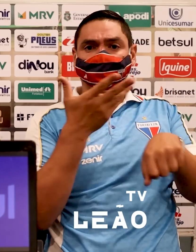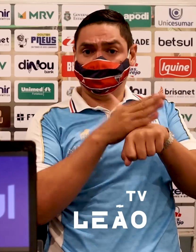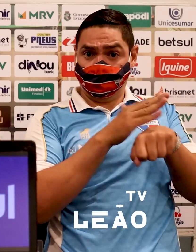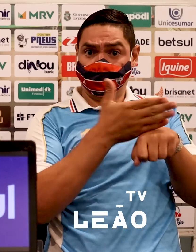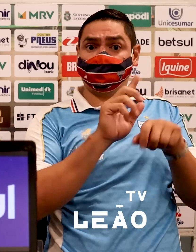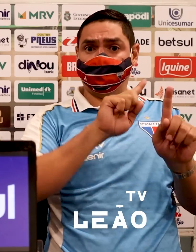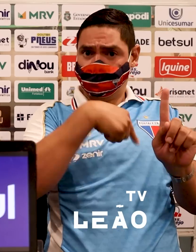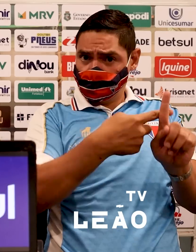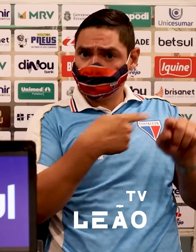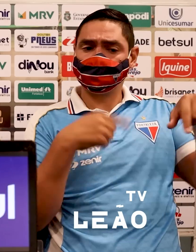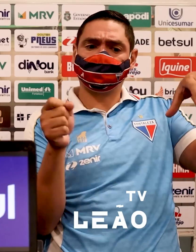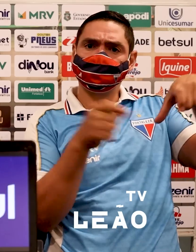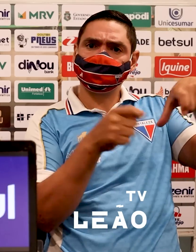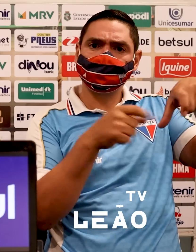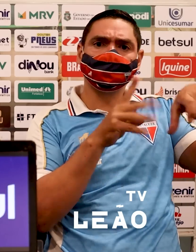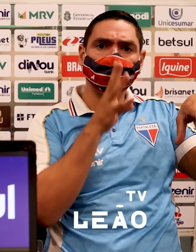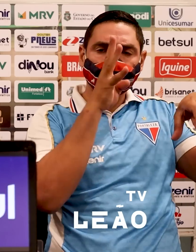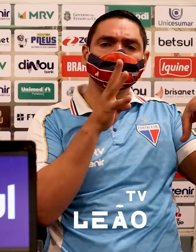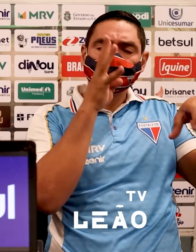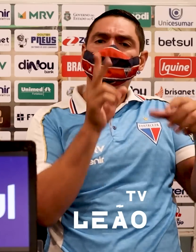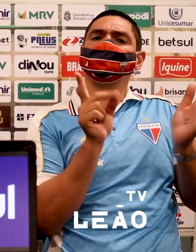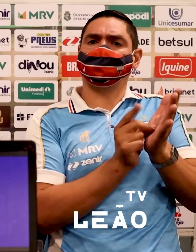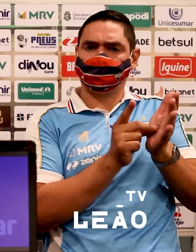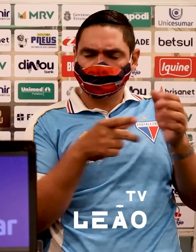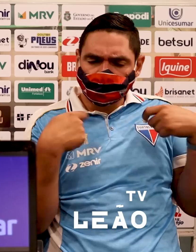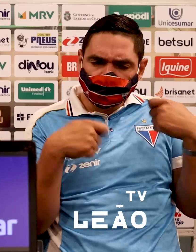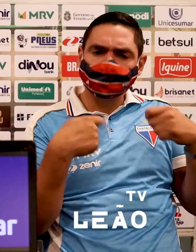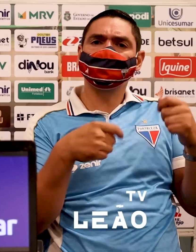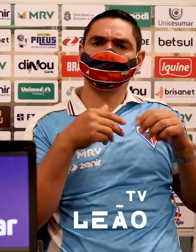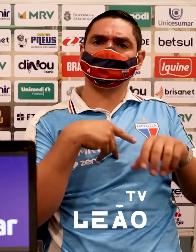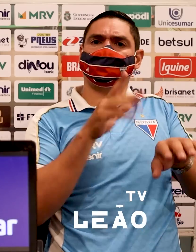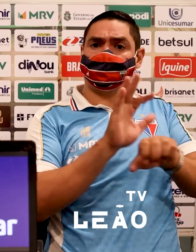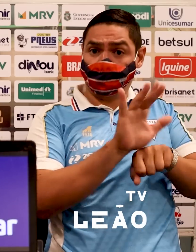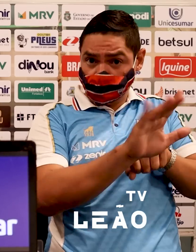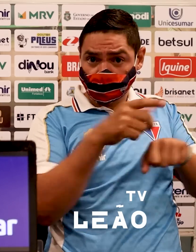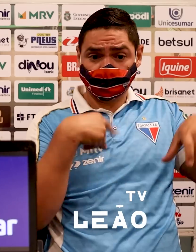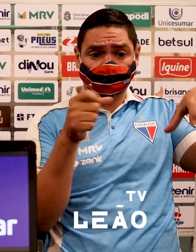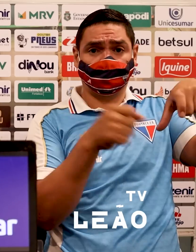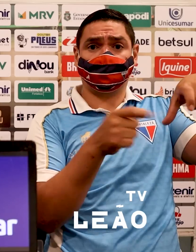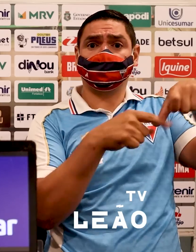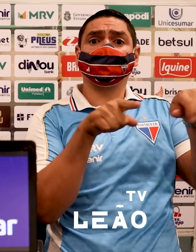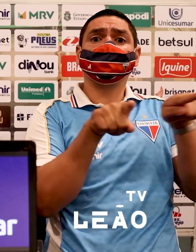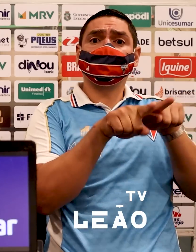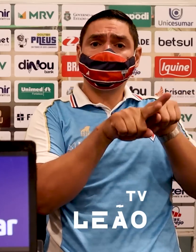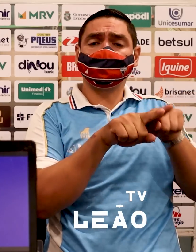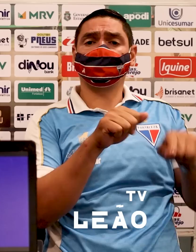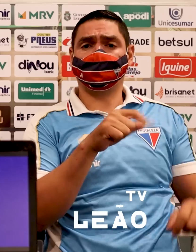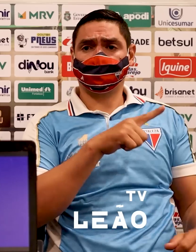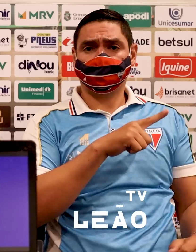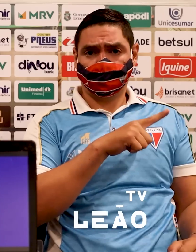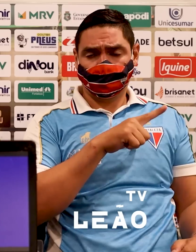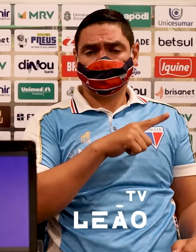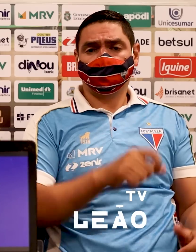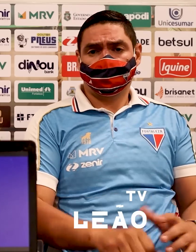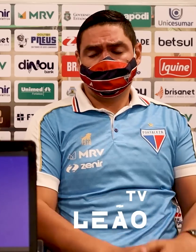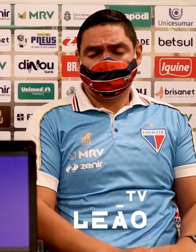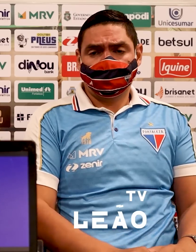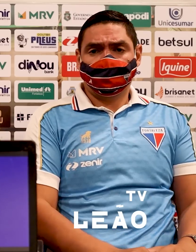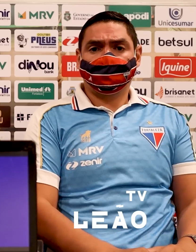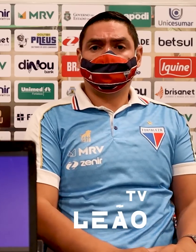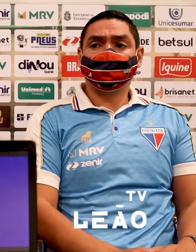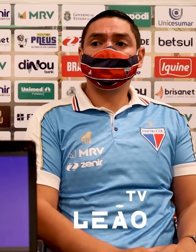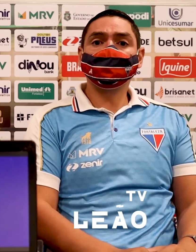para conseguir o gol. Tem que fazer mais situações de gol e convertir. Ser